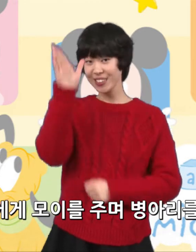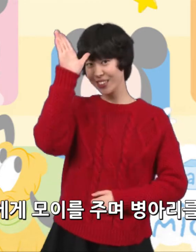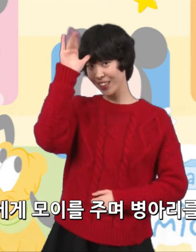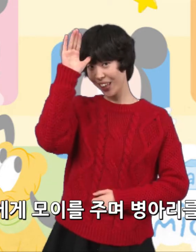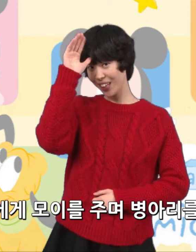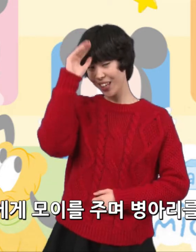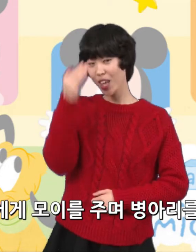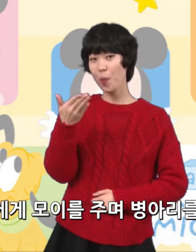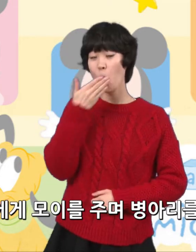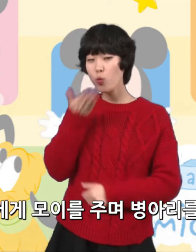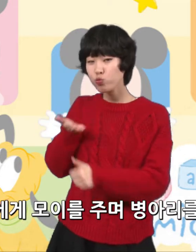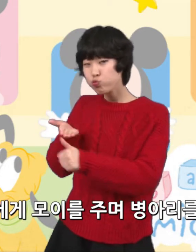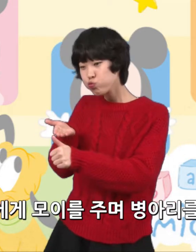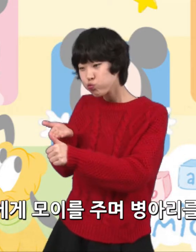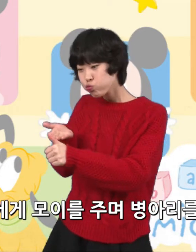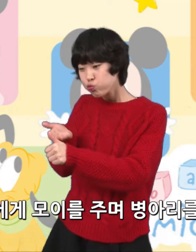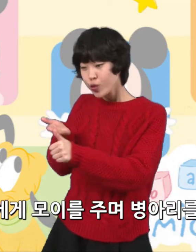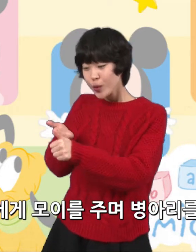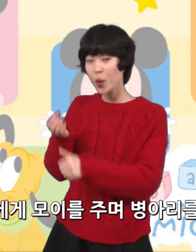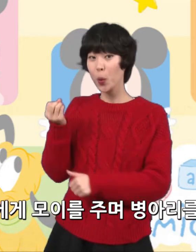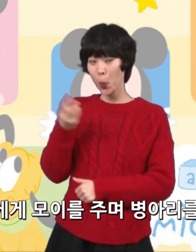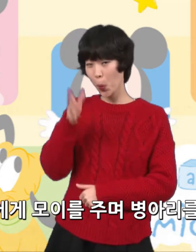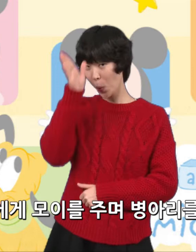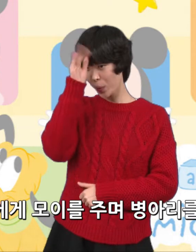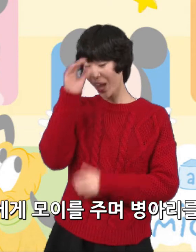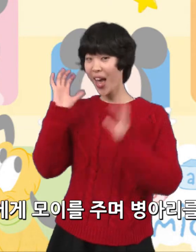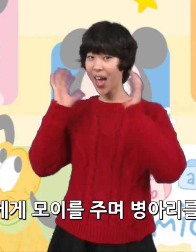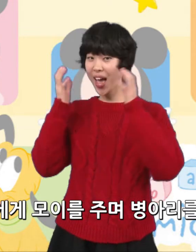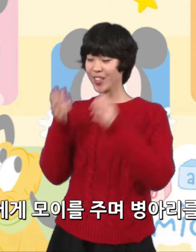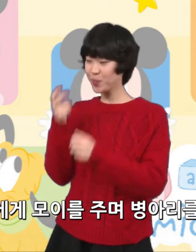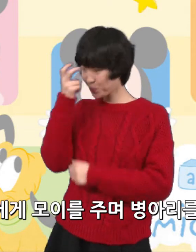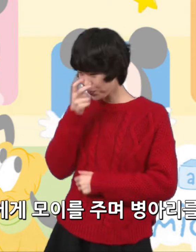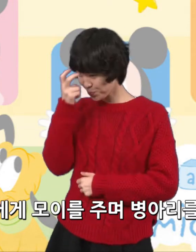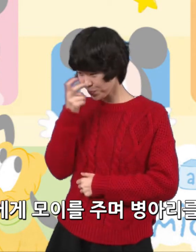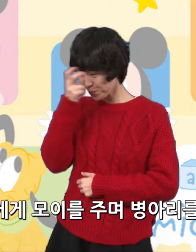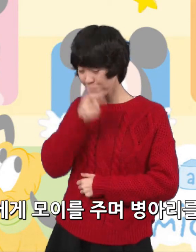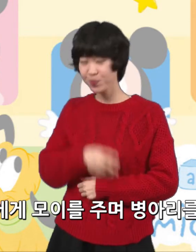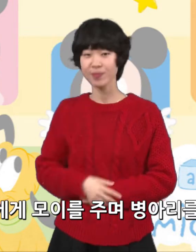월트는 닭에게 모이를 주며 병아리를 돌보았어요.